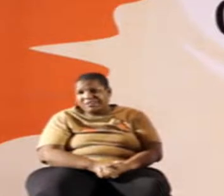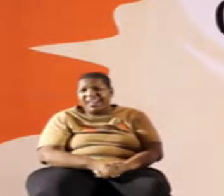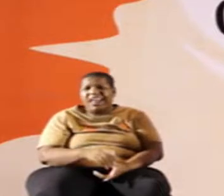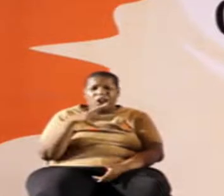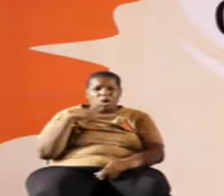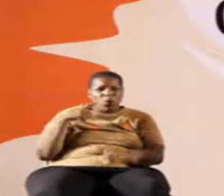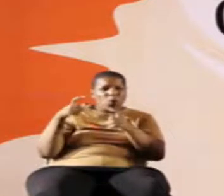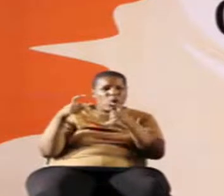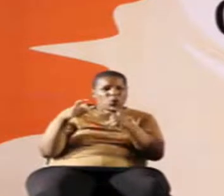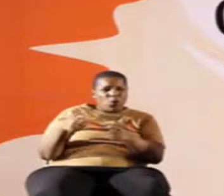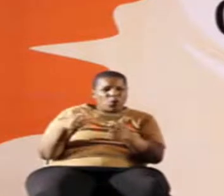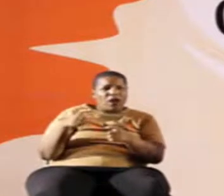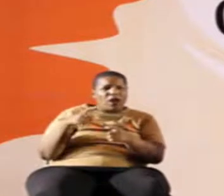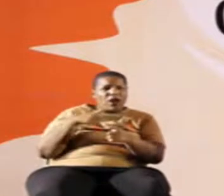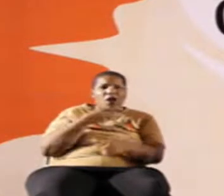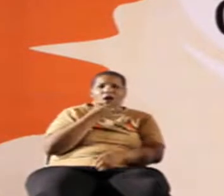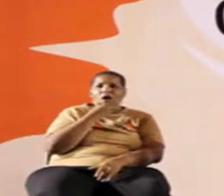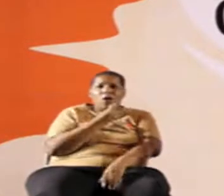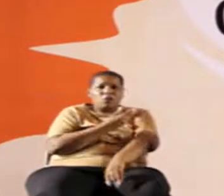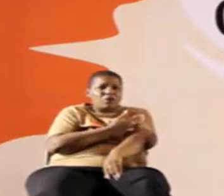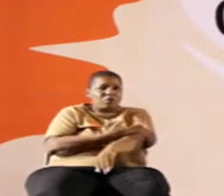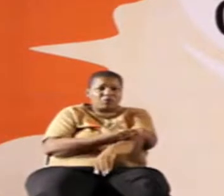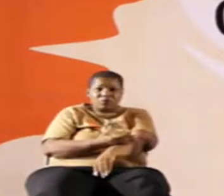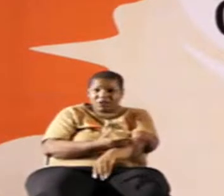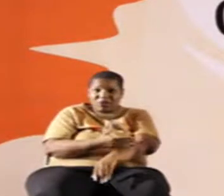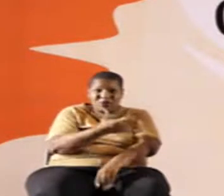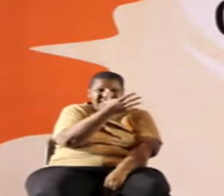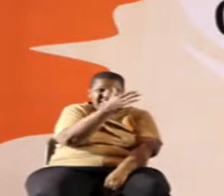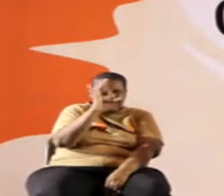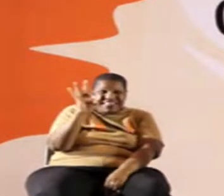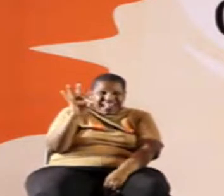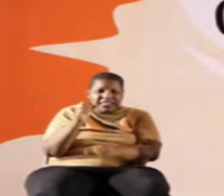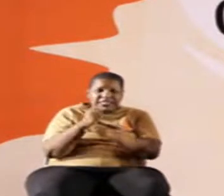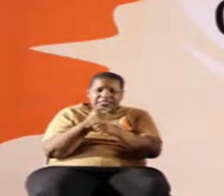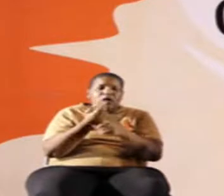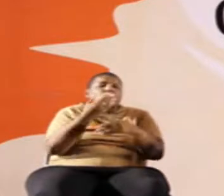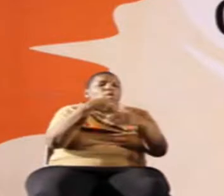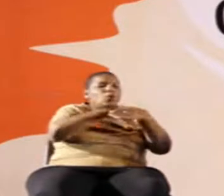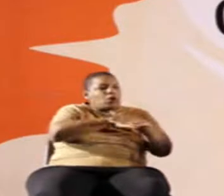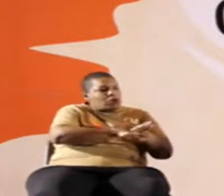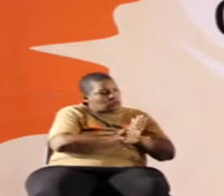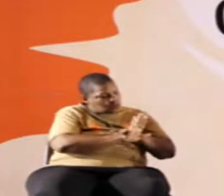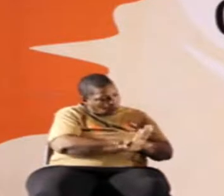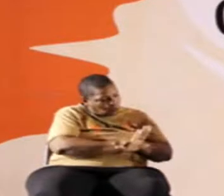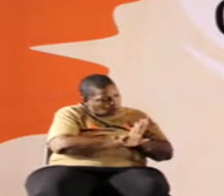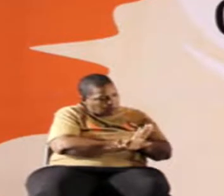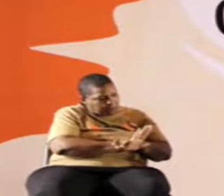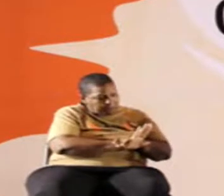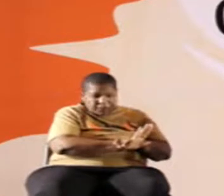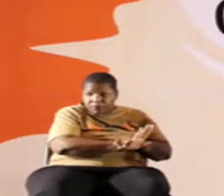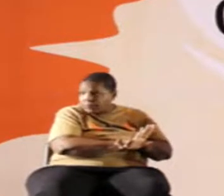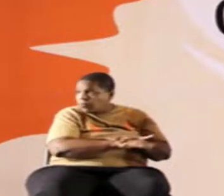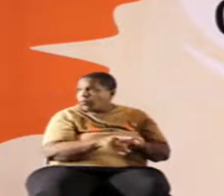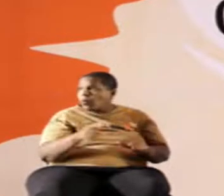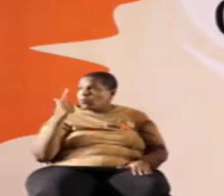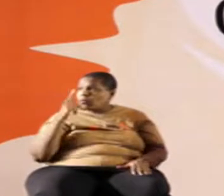Naquele lugar em que o homem branco não deixou ela gravar 10 anos, ela guardou essa música e, quando achou uma gravadora, ela botou lá e todo...